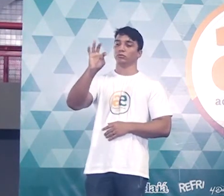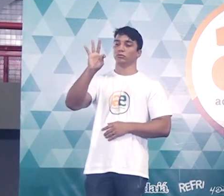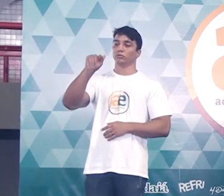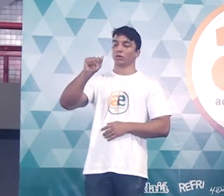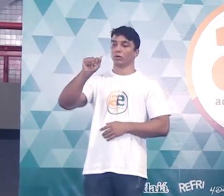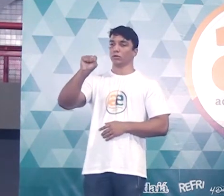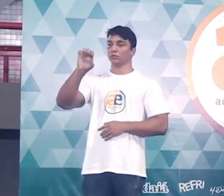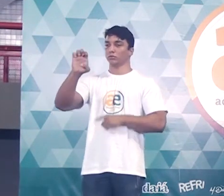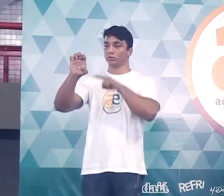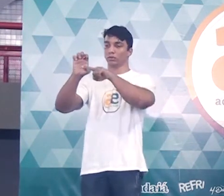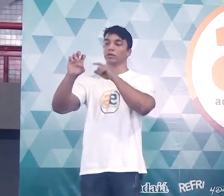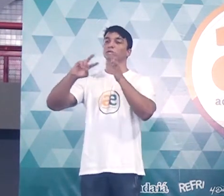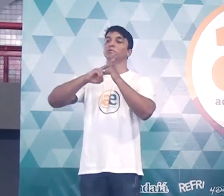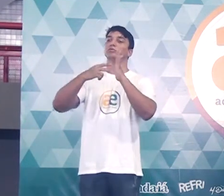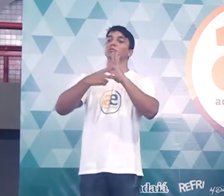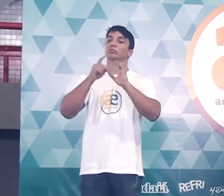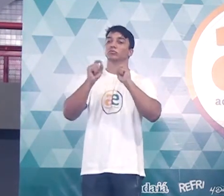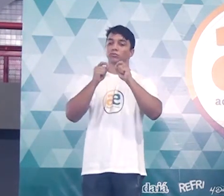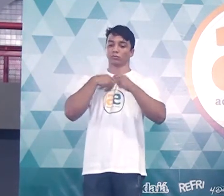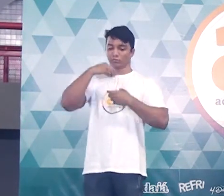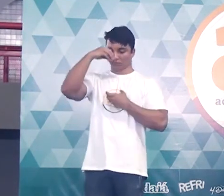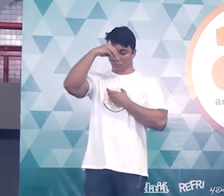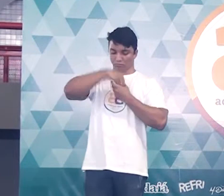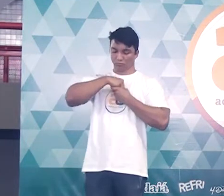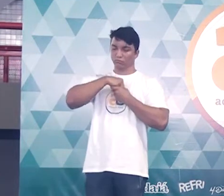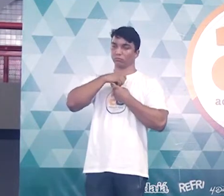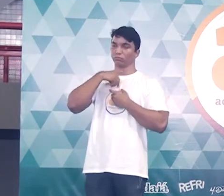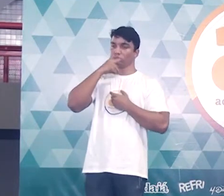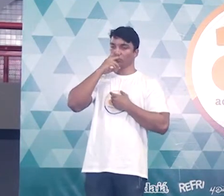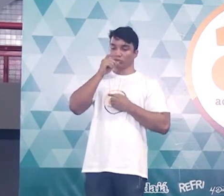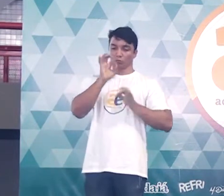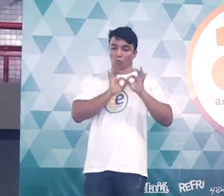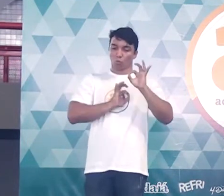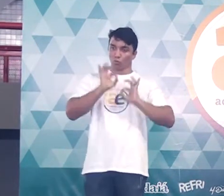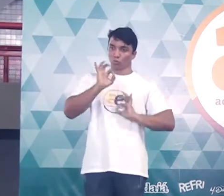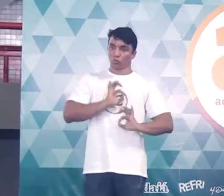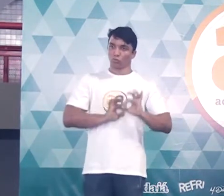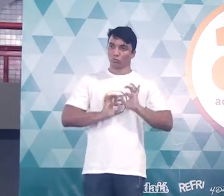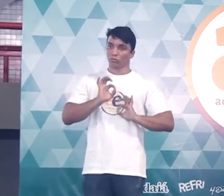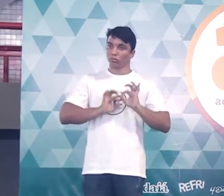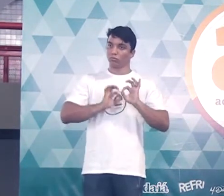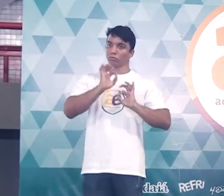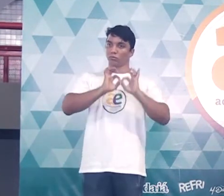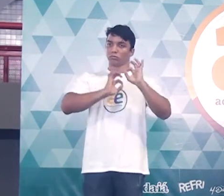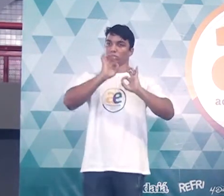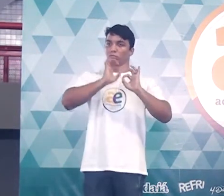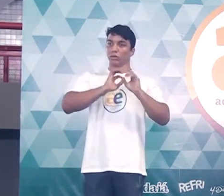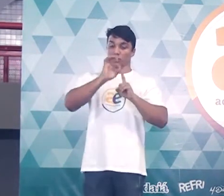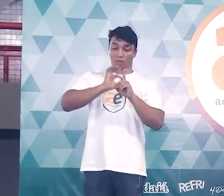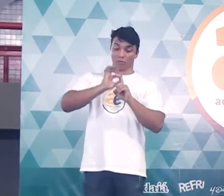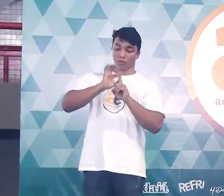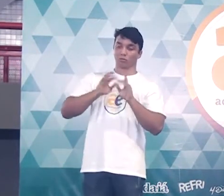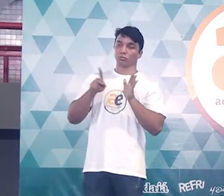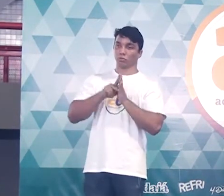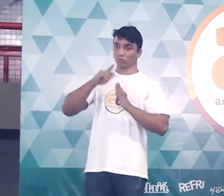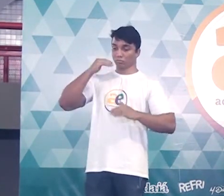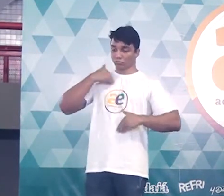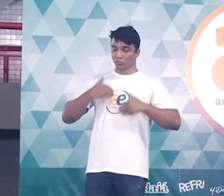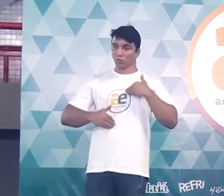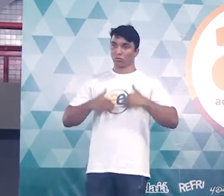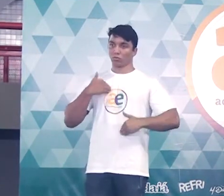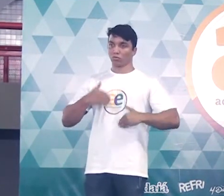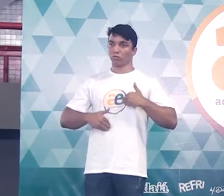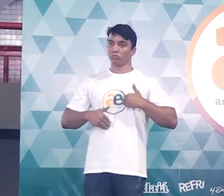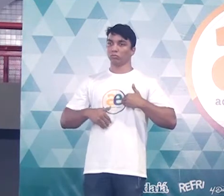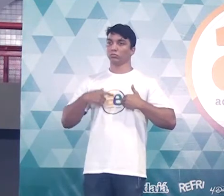termogênico da gente é no bulbo. Então, você não pode controlar a temperatura a não ser que você